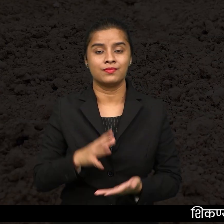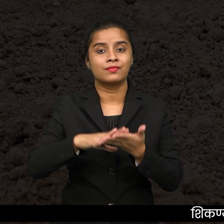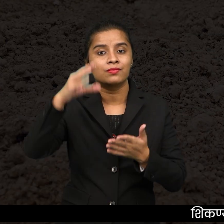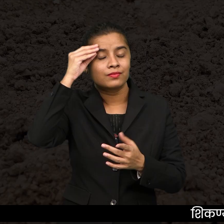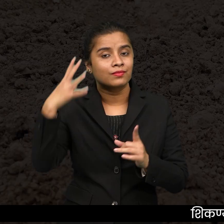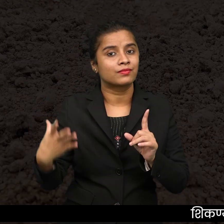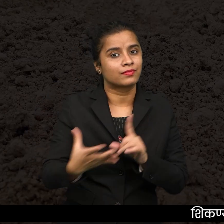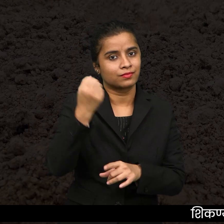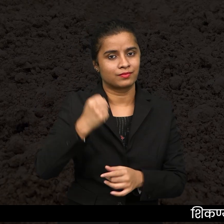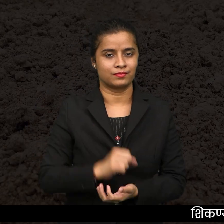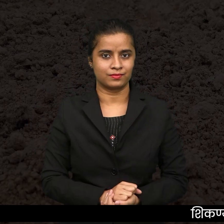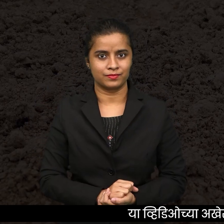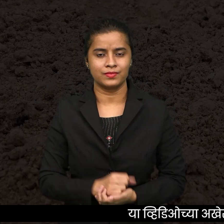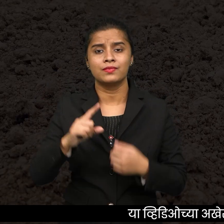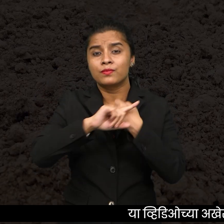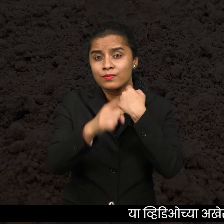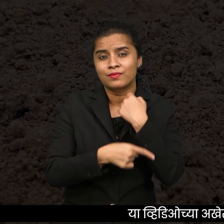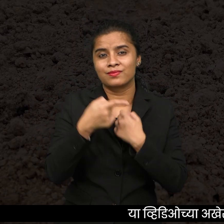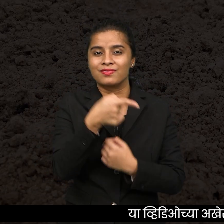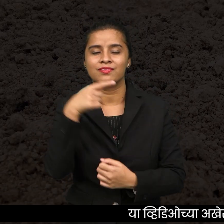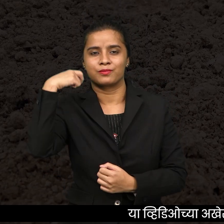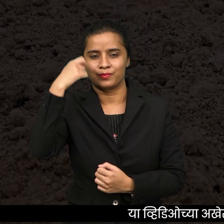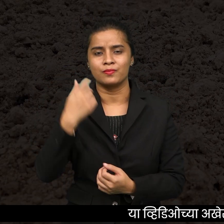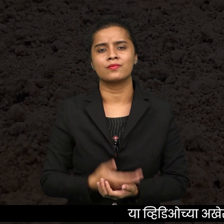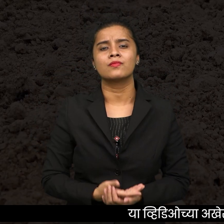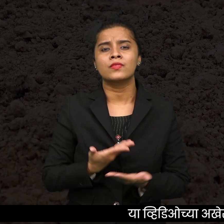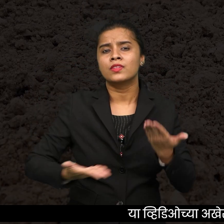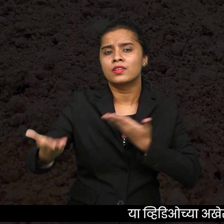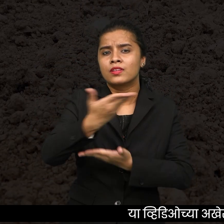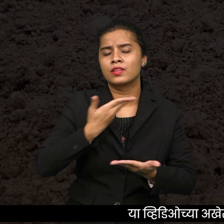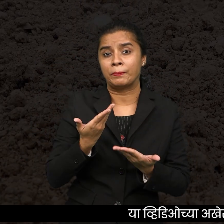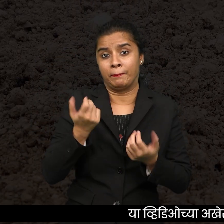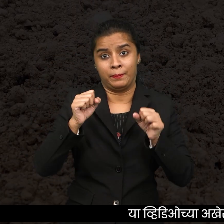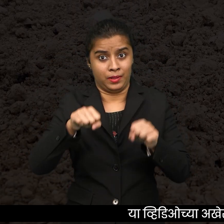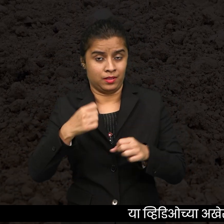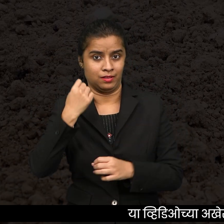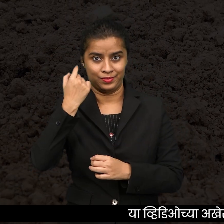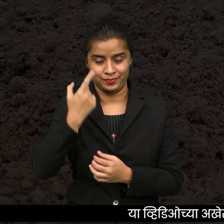शिकण्याचे उद्दिष्टे. या व्हिडिओच्या अखेरीस आपल्याला समजेल